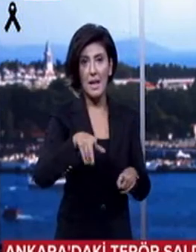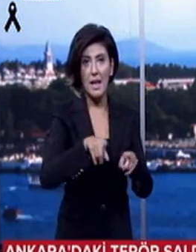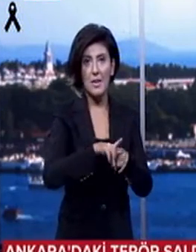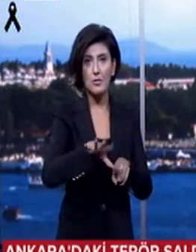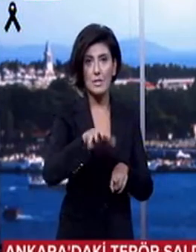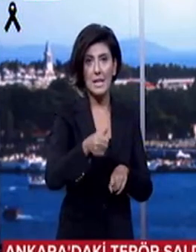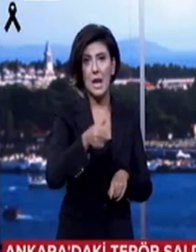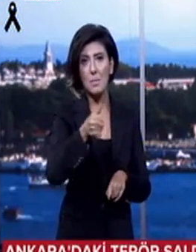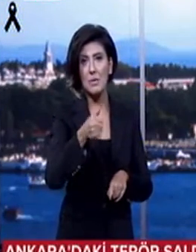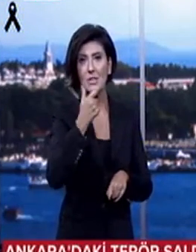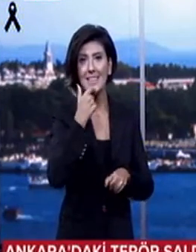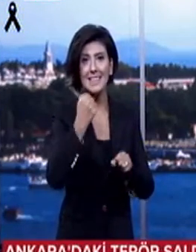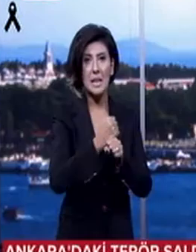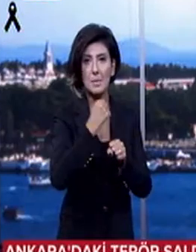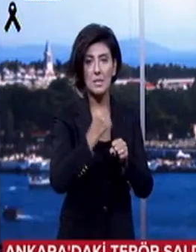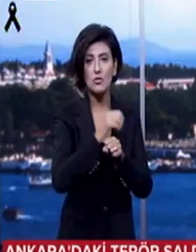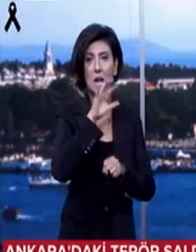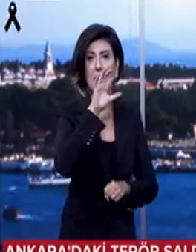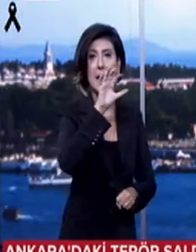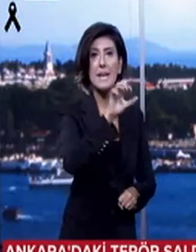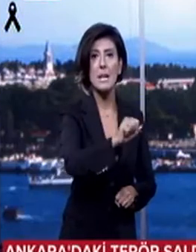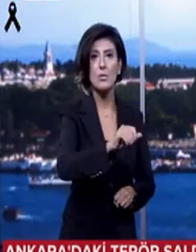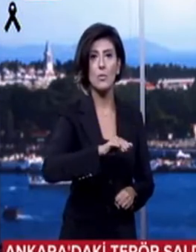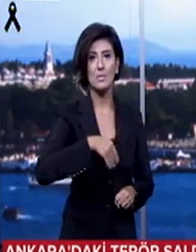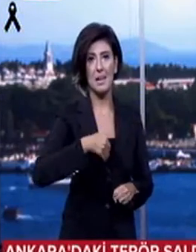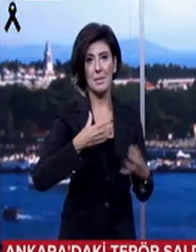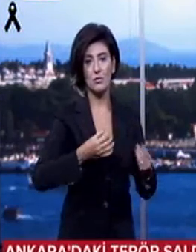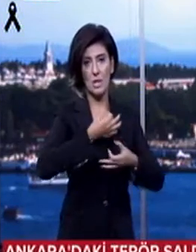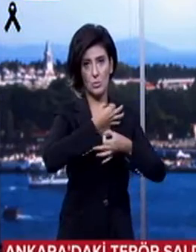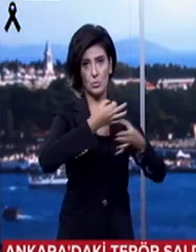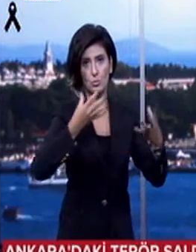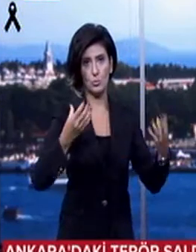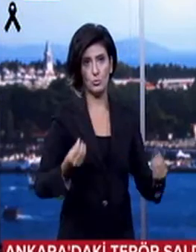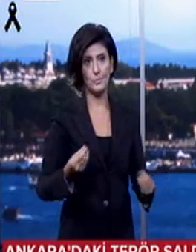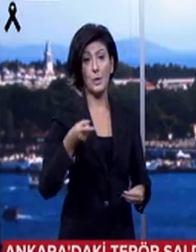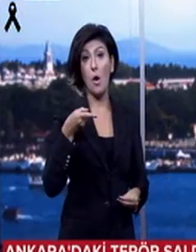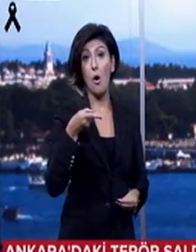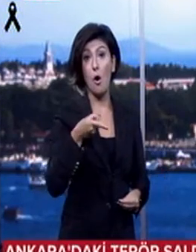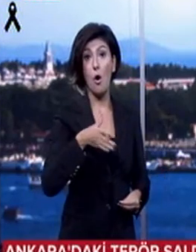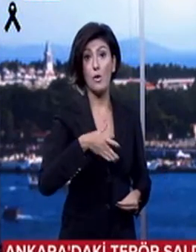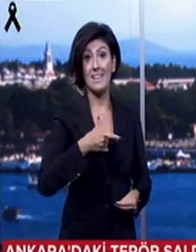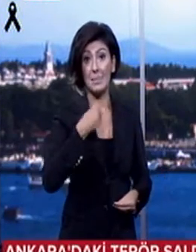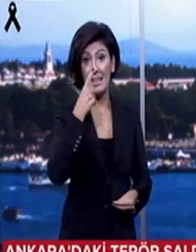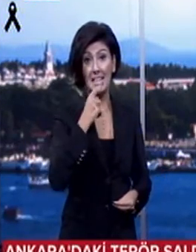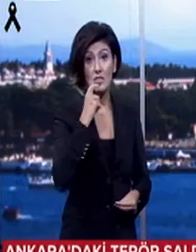eş genel başkanı Selahattin Demirtaş'tan randevu talep edeceğini duyurmuştu. O talebe ilk